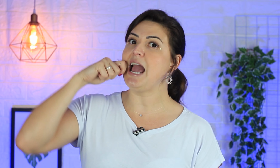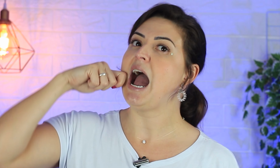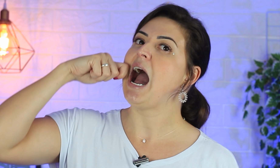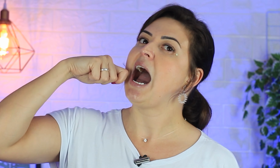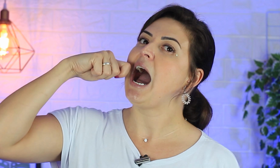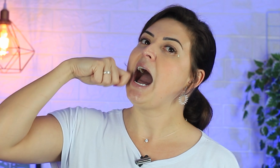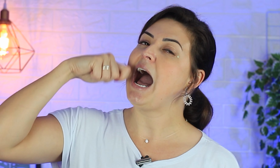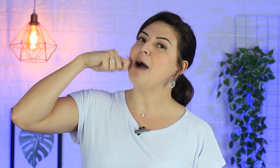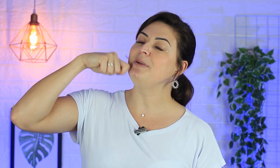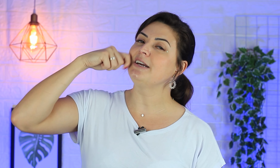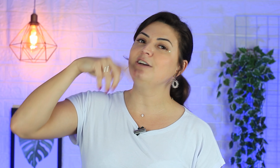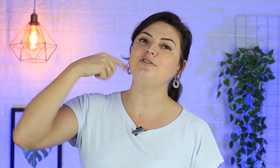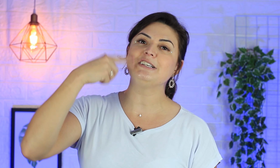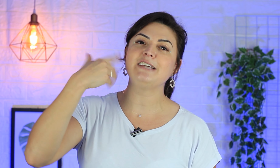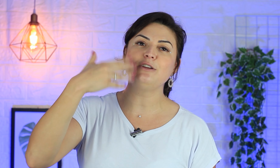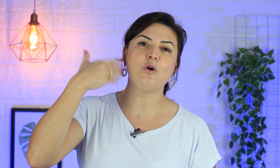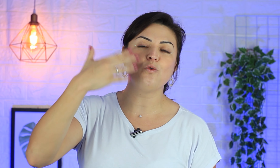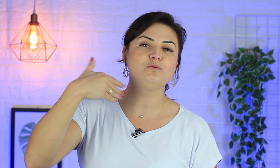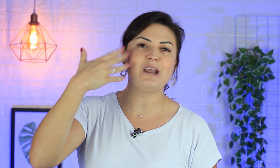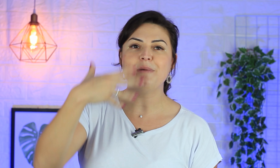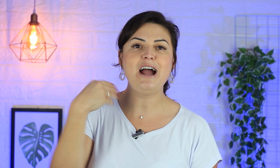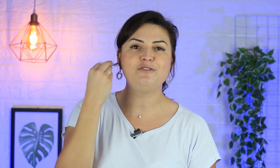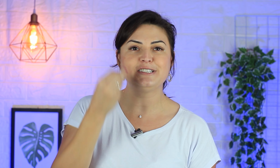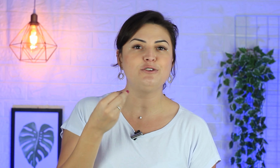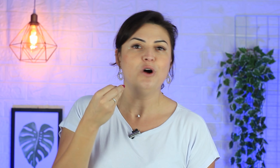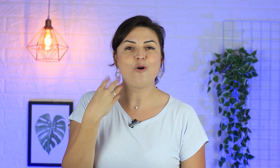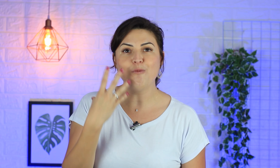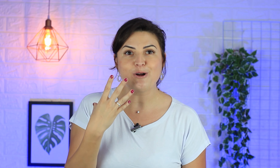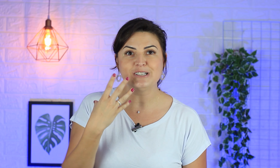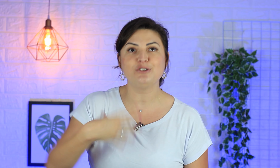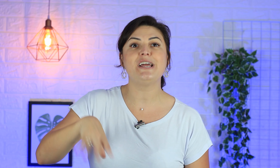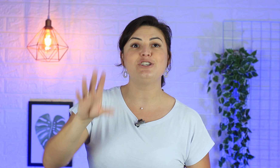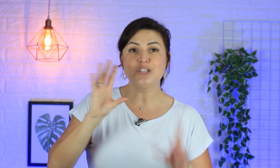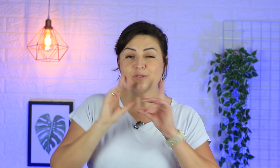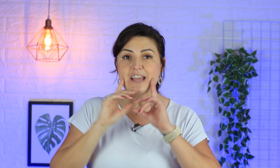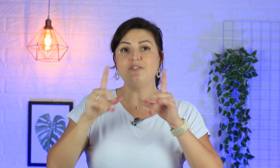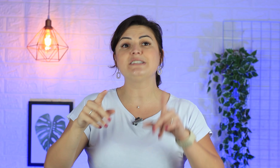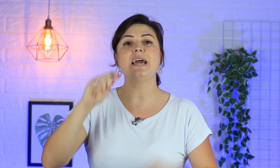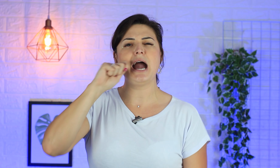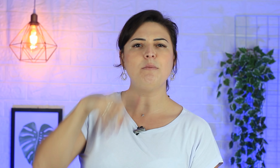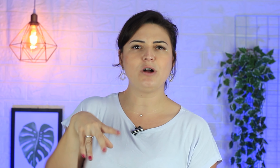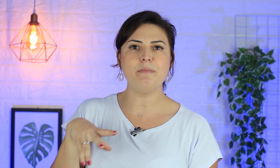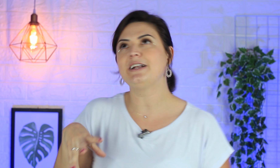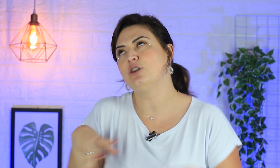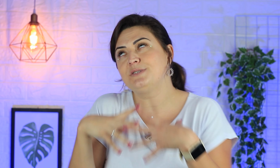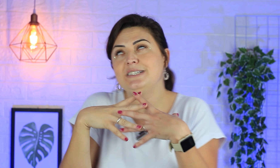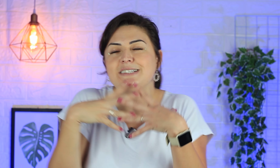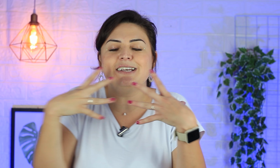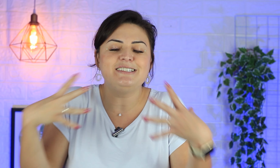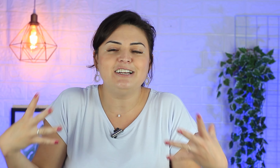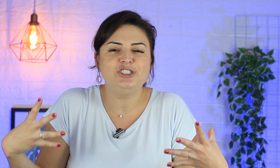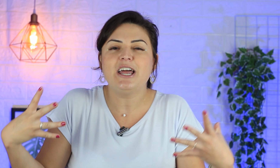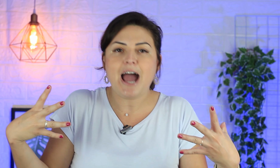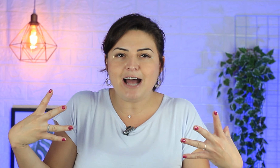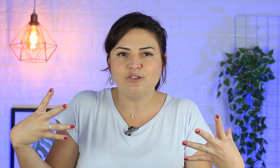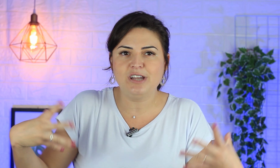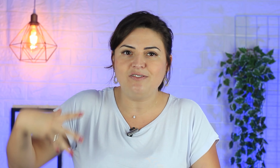e aplicando, fazendo algum trabalho, fazendo alguma coisa no dente. Então, tem que fazer com a boca aberta. Não precisa ser exagerado, né,